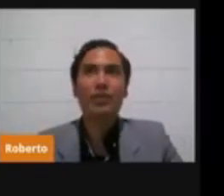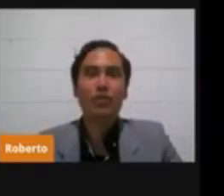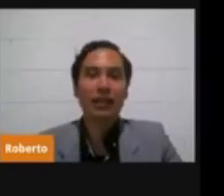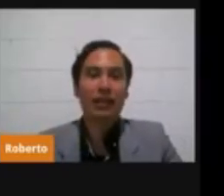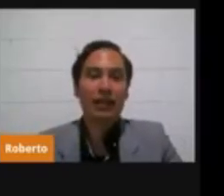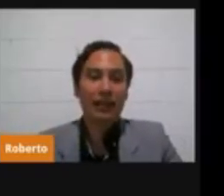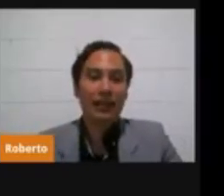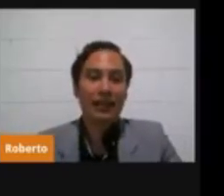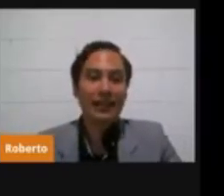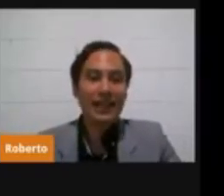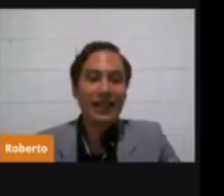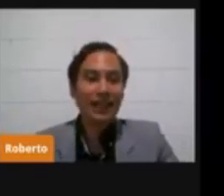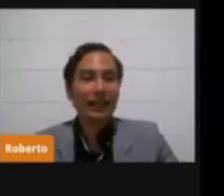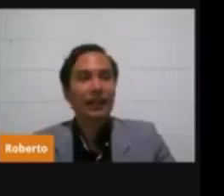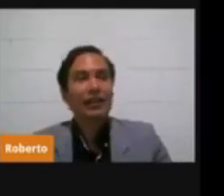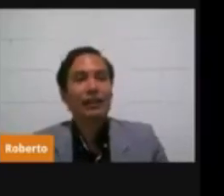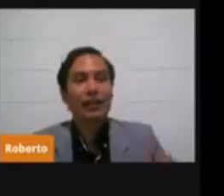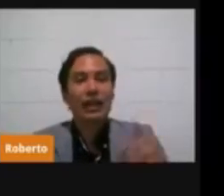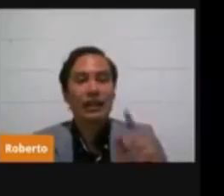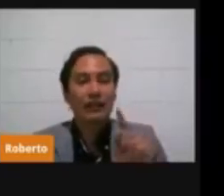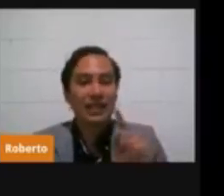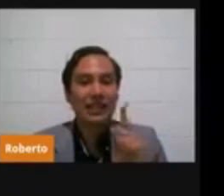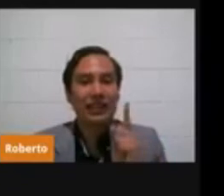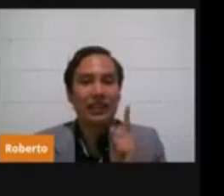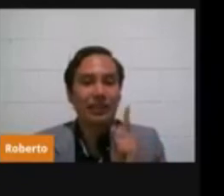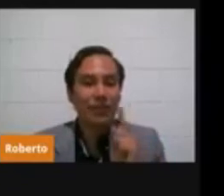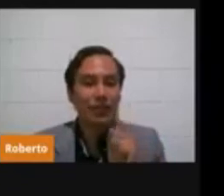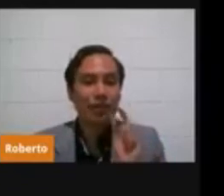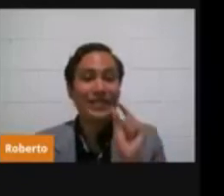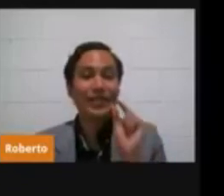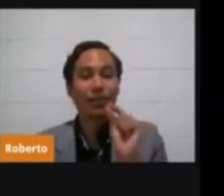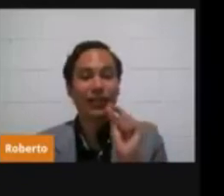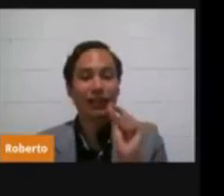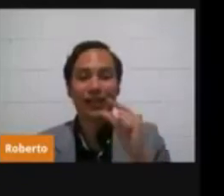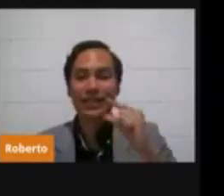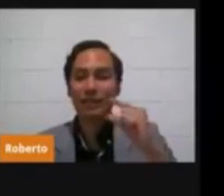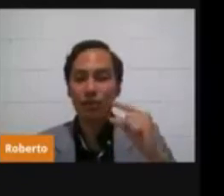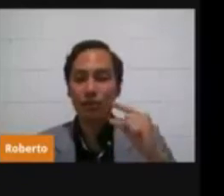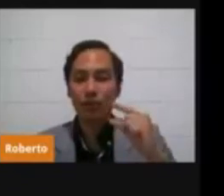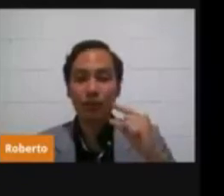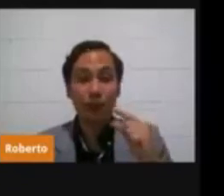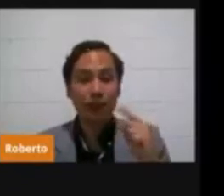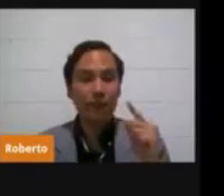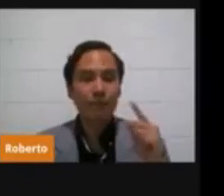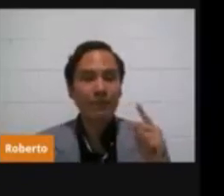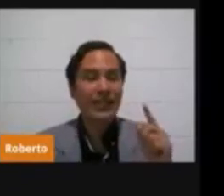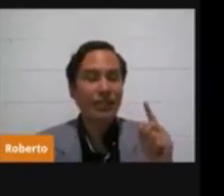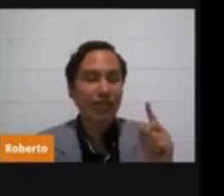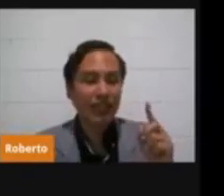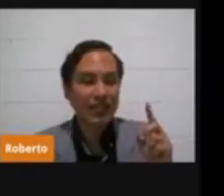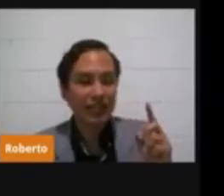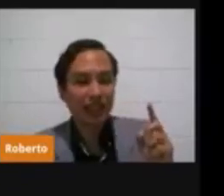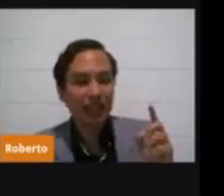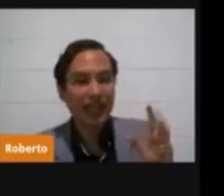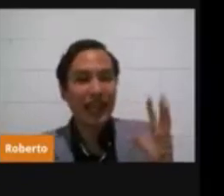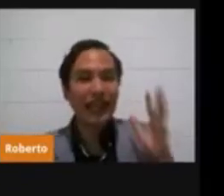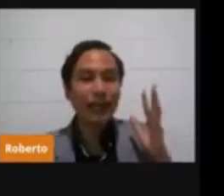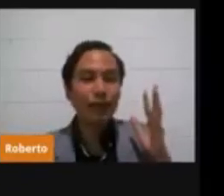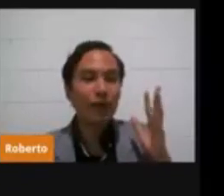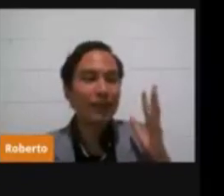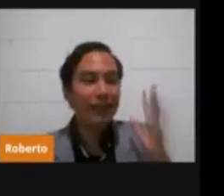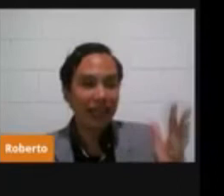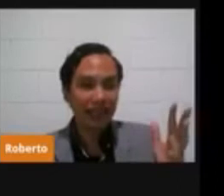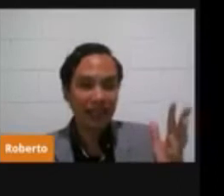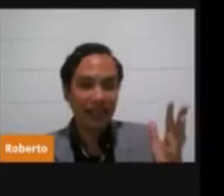una persona que tiene, y aquí fíjense que dice persona sorda con S mayúscula, porque eso quiere decir que la